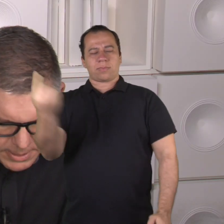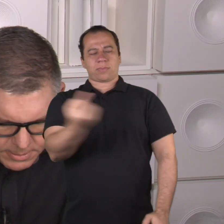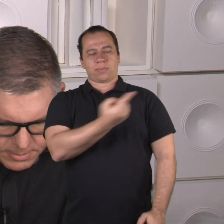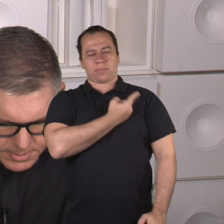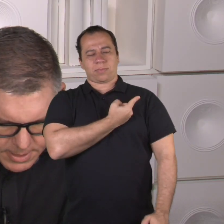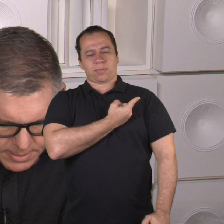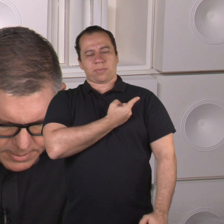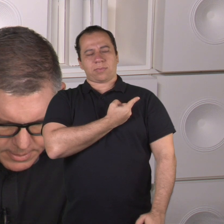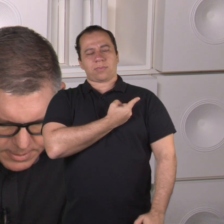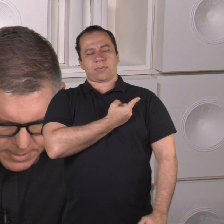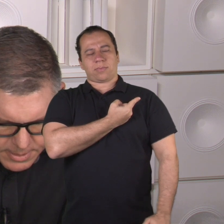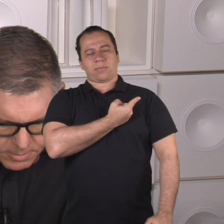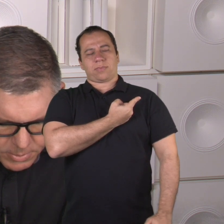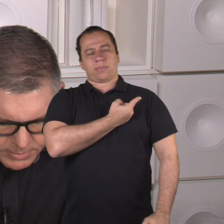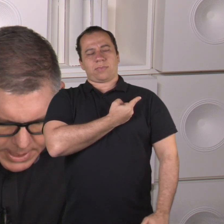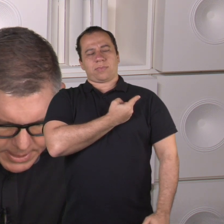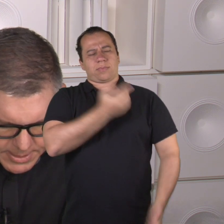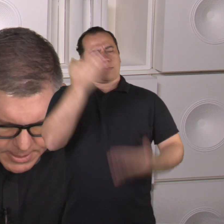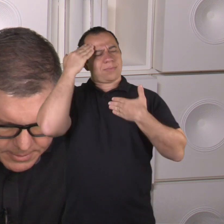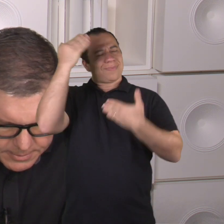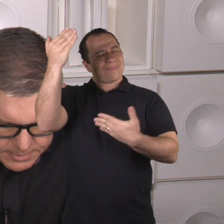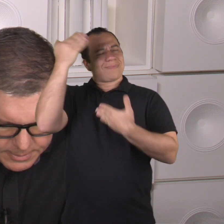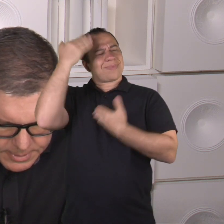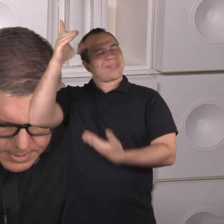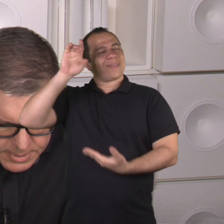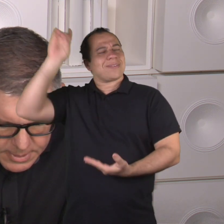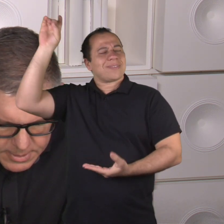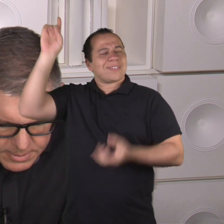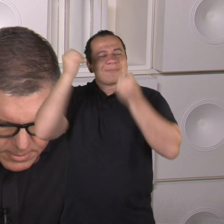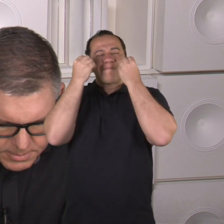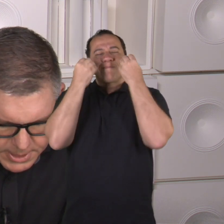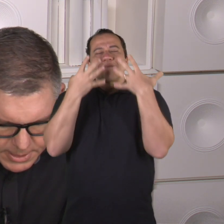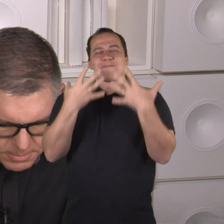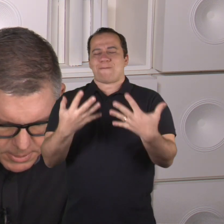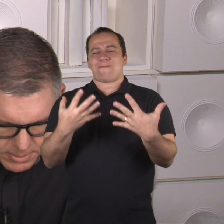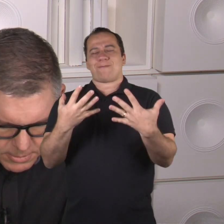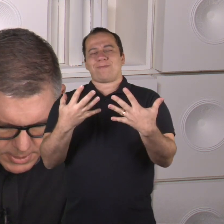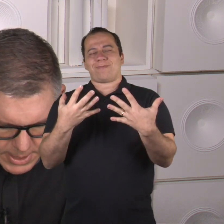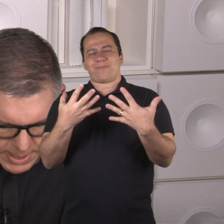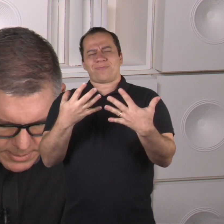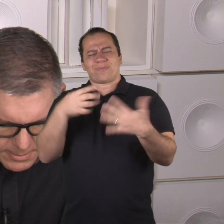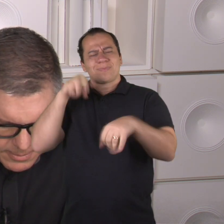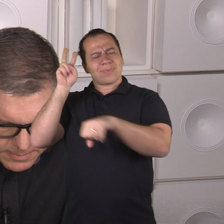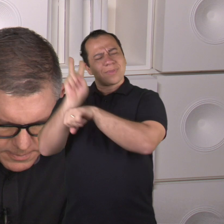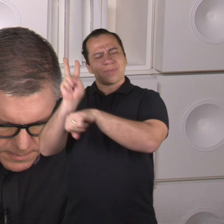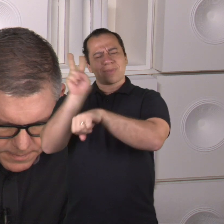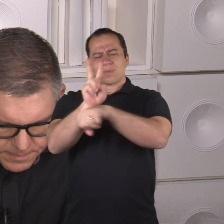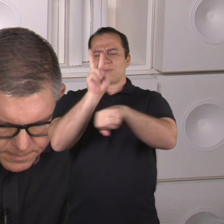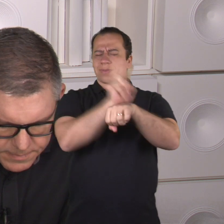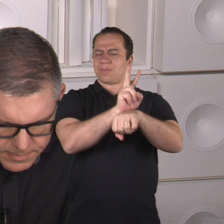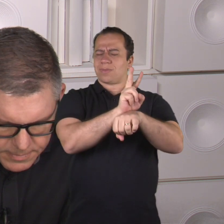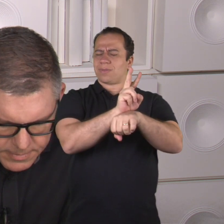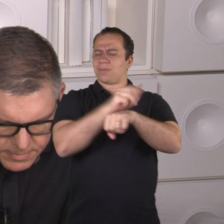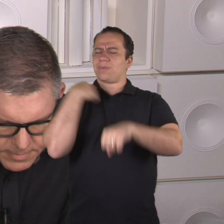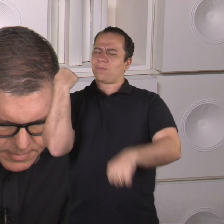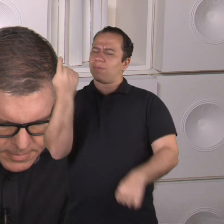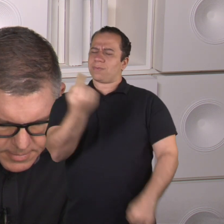Obrigado pela tua bondade, obrigado pelo teu cuidado,